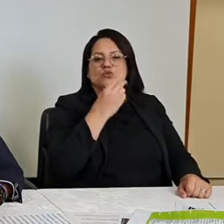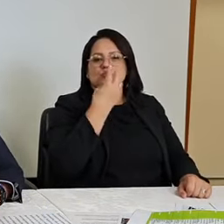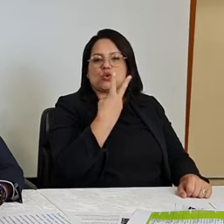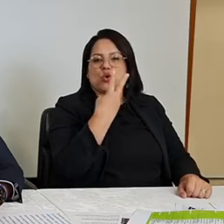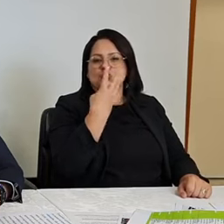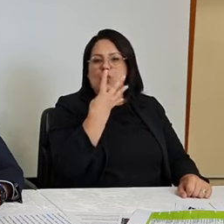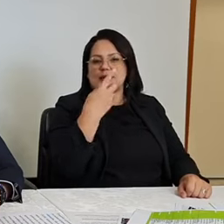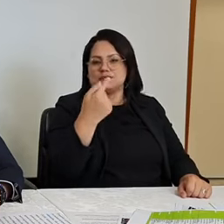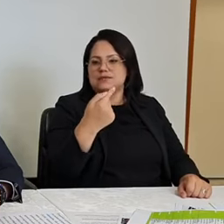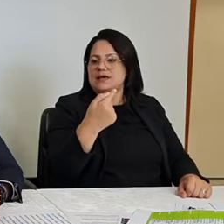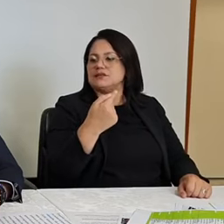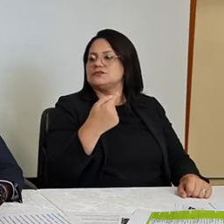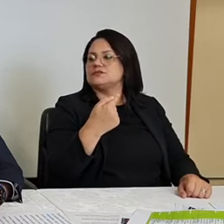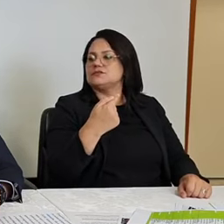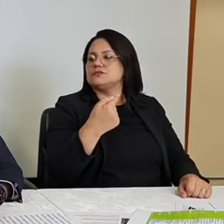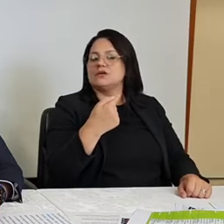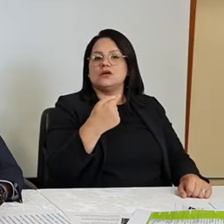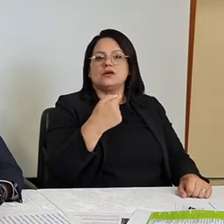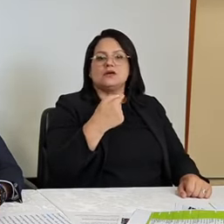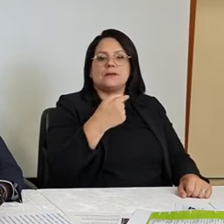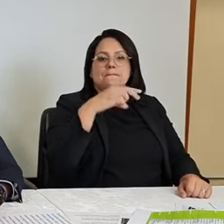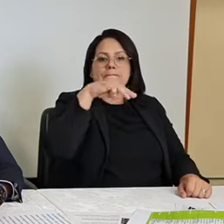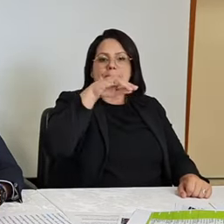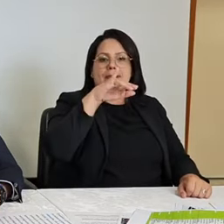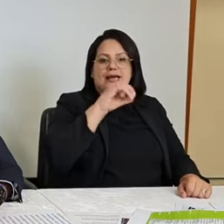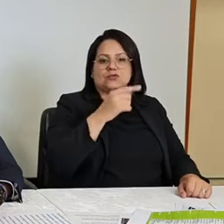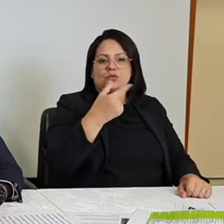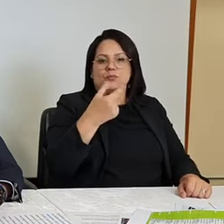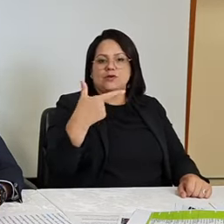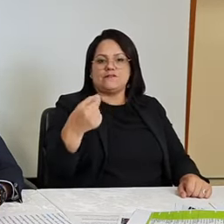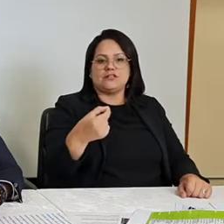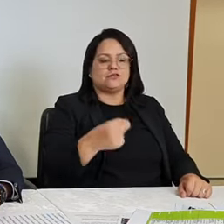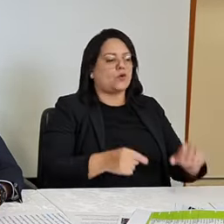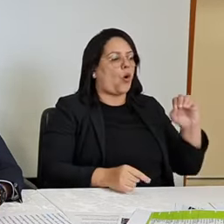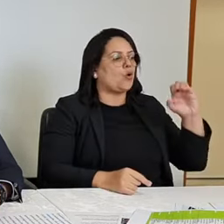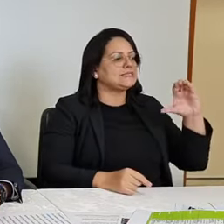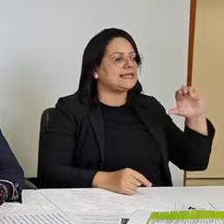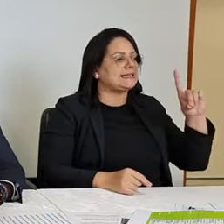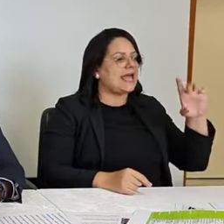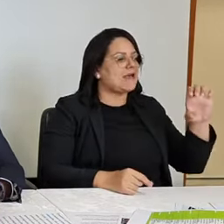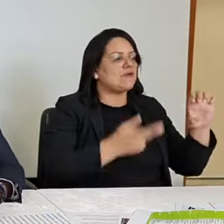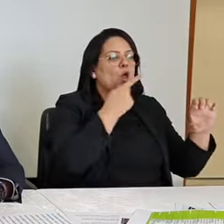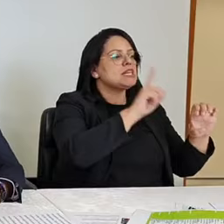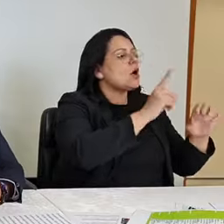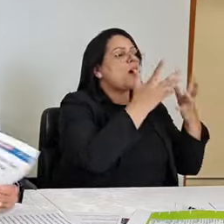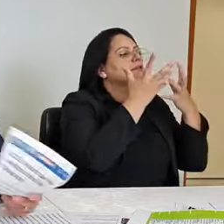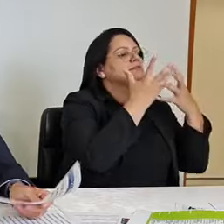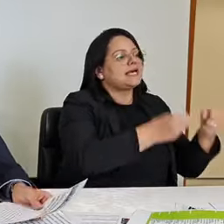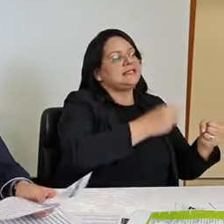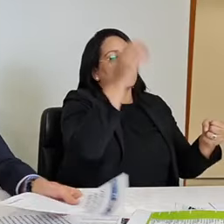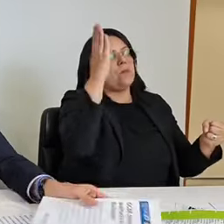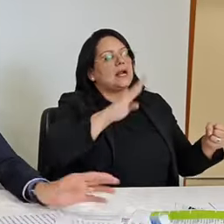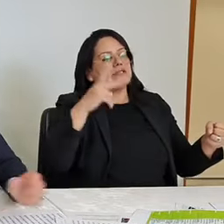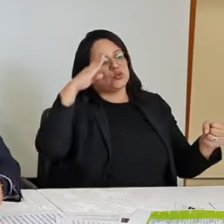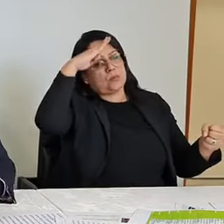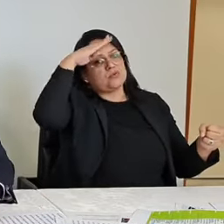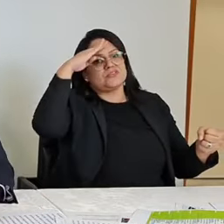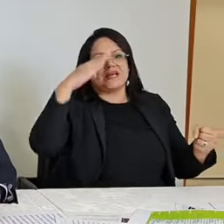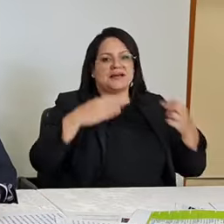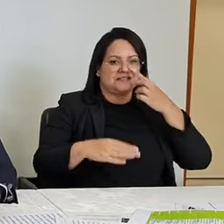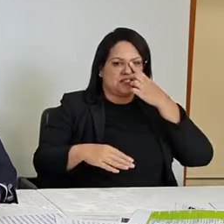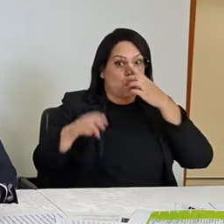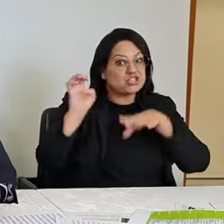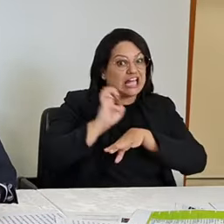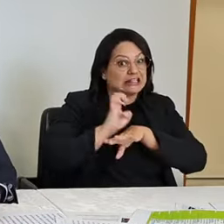maio de 20. O CDE sinaliza que não aceitará o Brasil de Bolsonaro. O